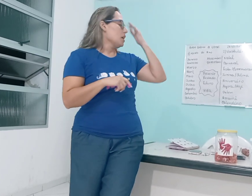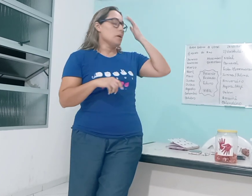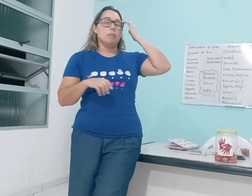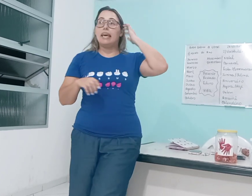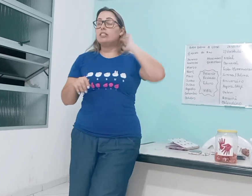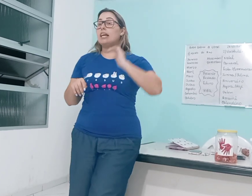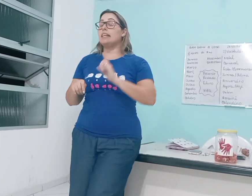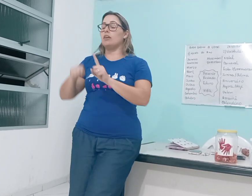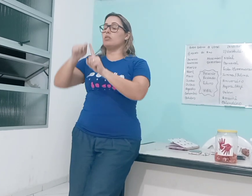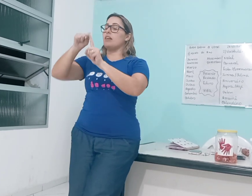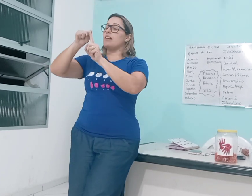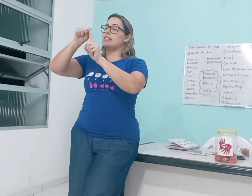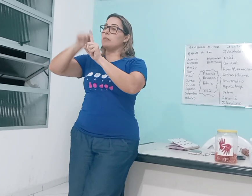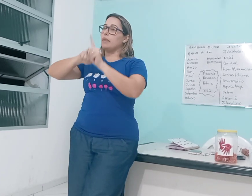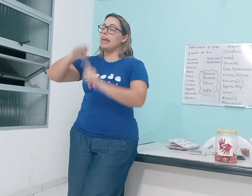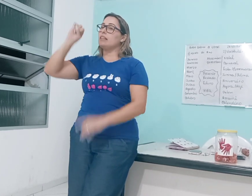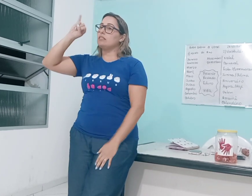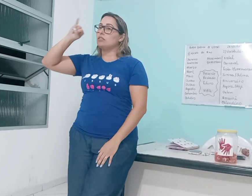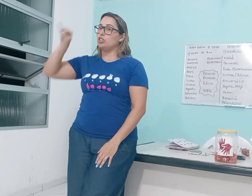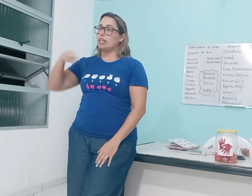Mês de janeiro, você vai fazer mês de janeiro.